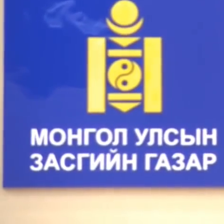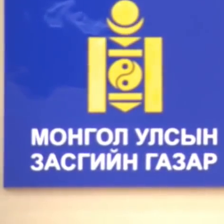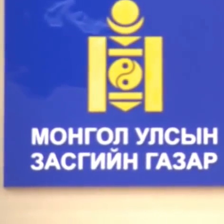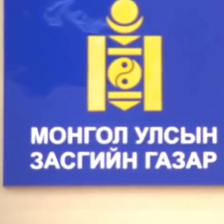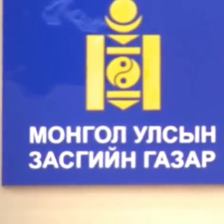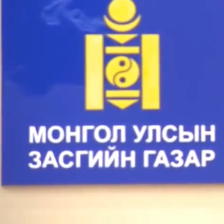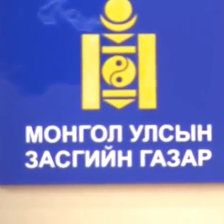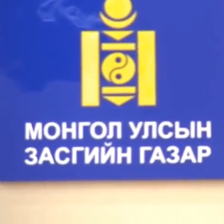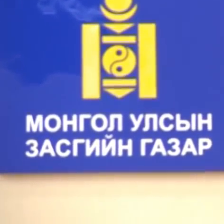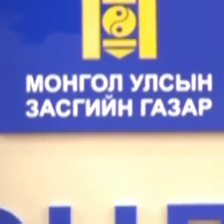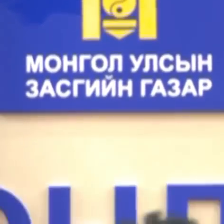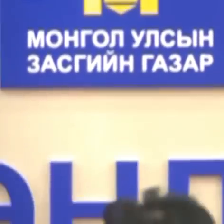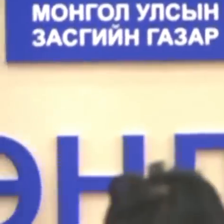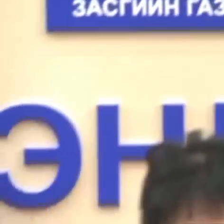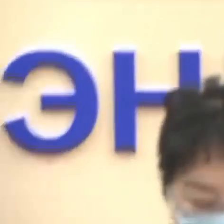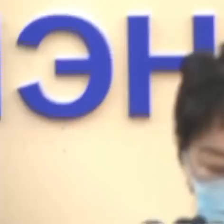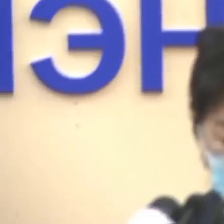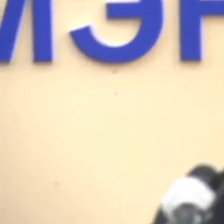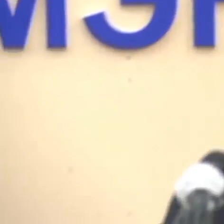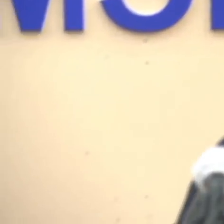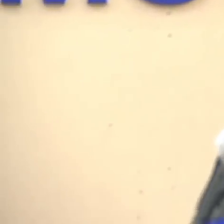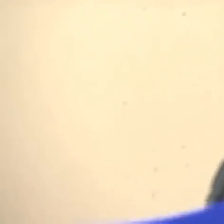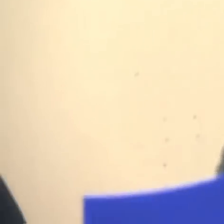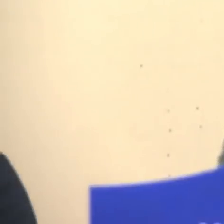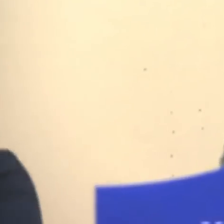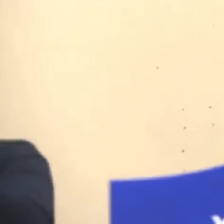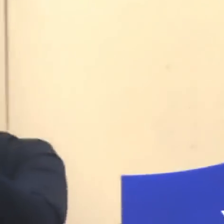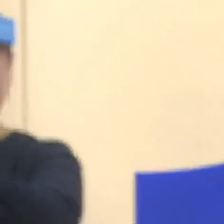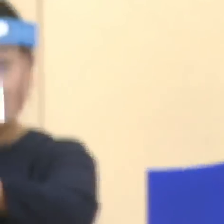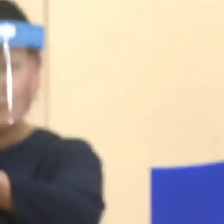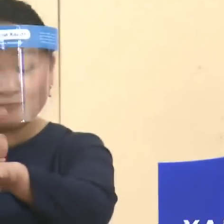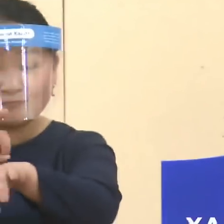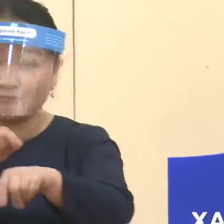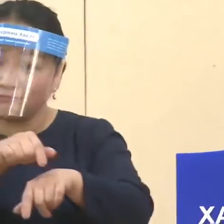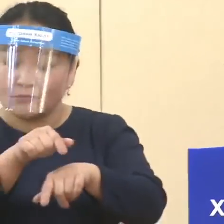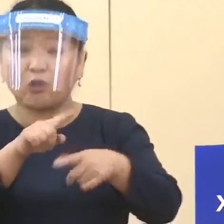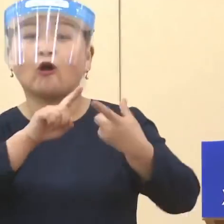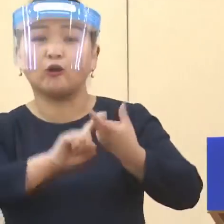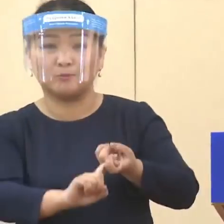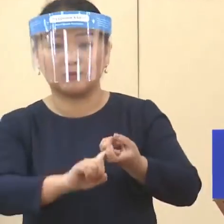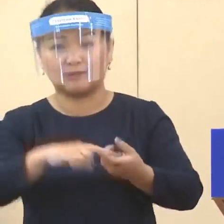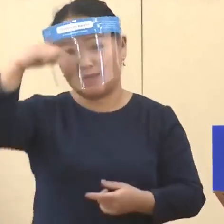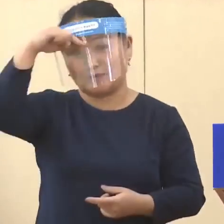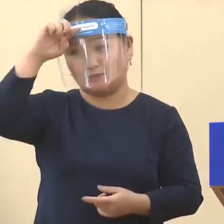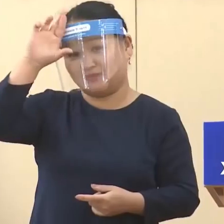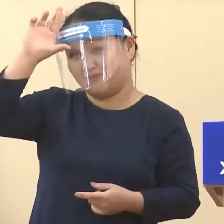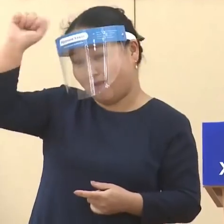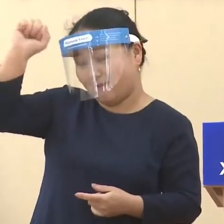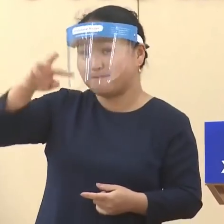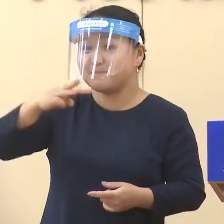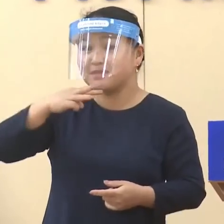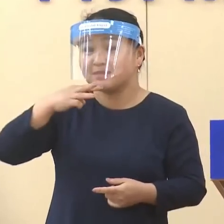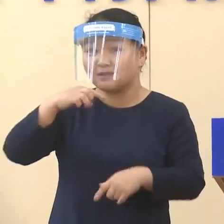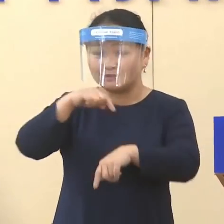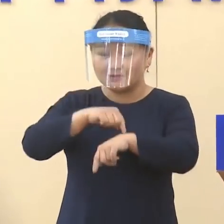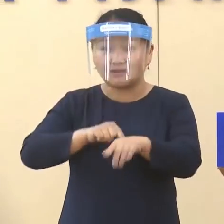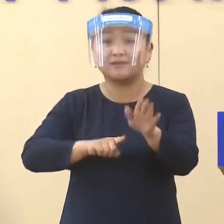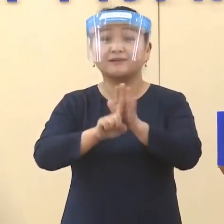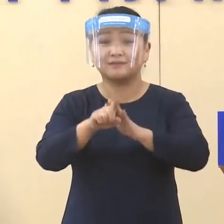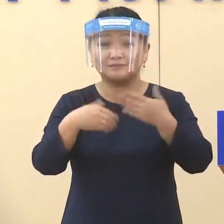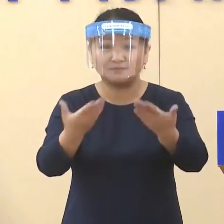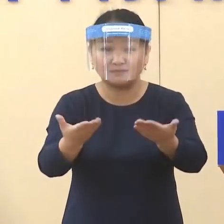За та бүхний энэ өдрийн амар амгалан гайлтгая. Коронавирус халдварын талаарх эрүүл мэндийн яамнаас мэдээлэл өгдөг ээлжит цаг